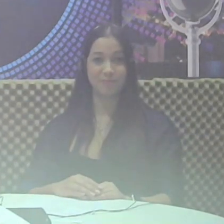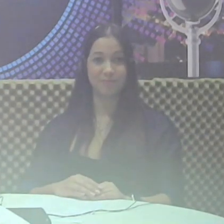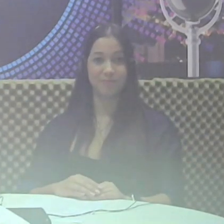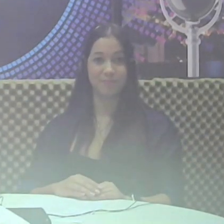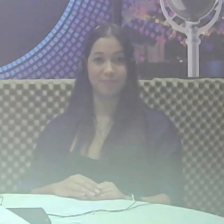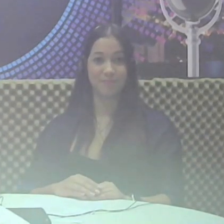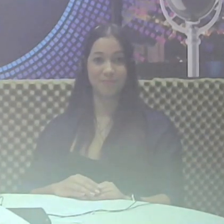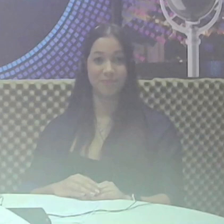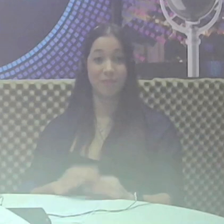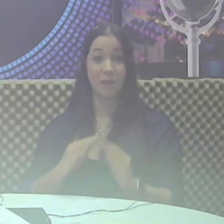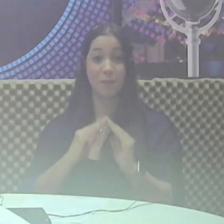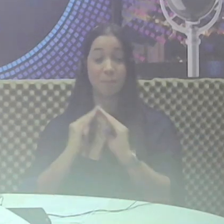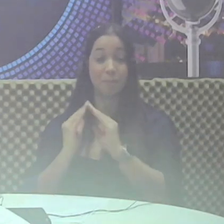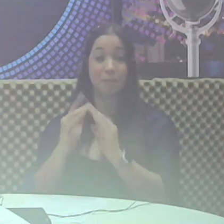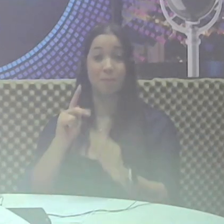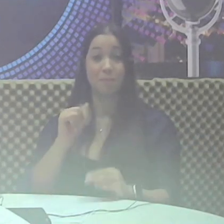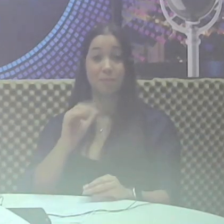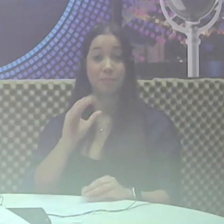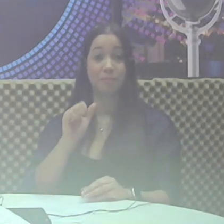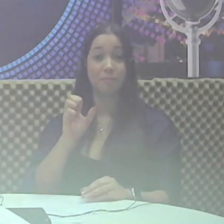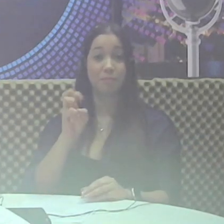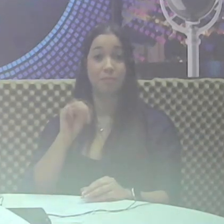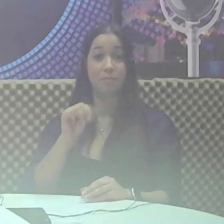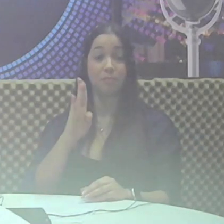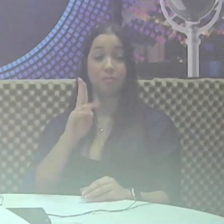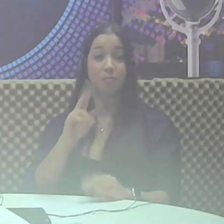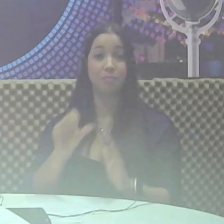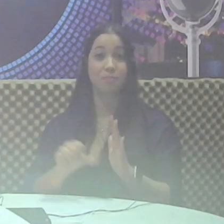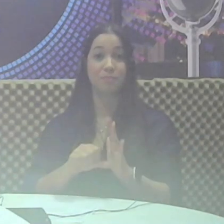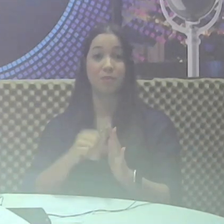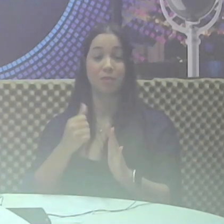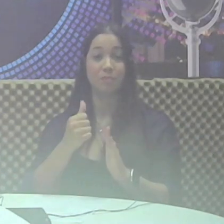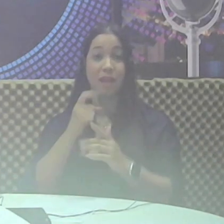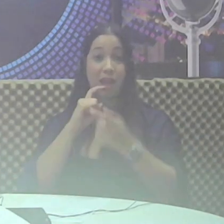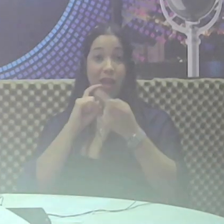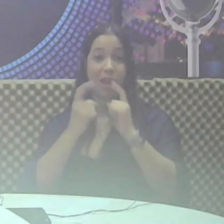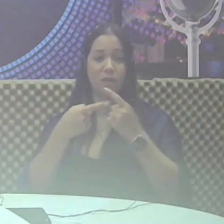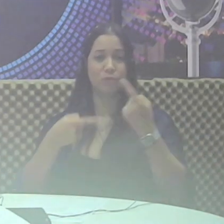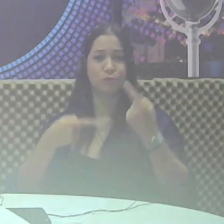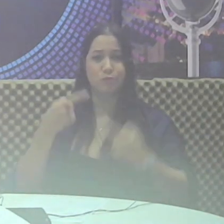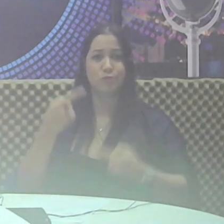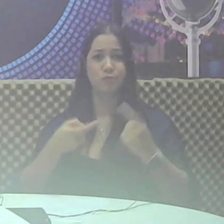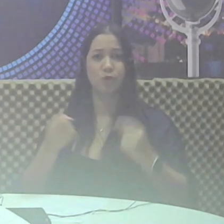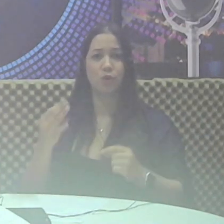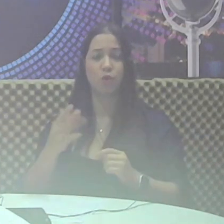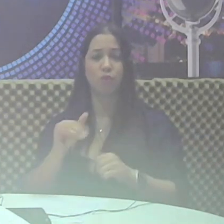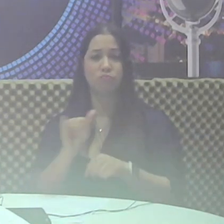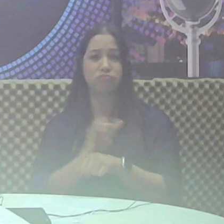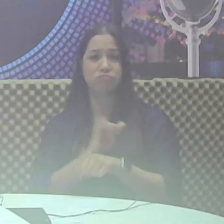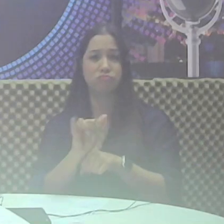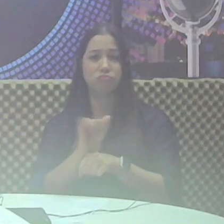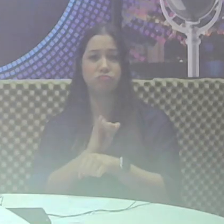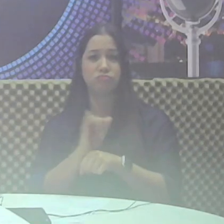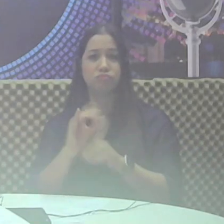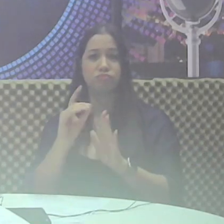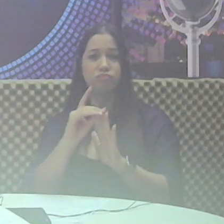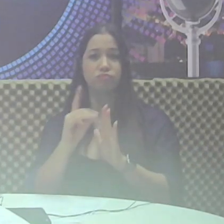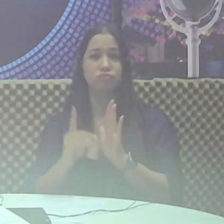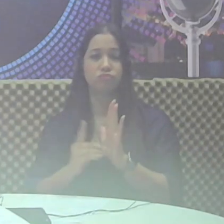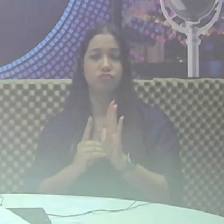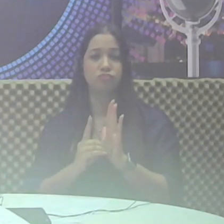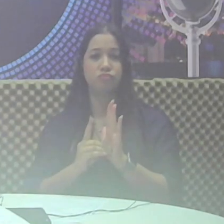O bairro Pacaembu sediará o primeiro fórum regional de discussão do novo plano diretor, que é um